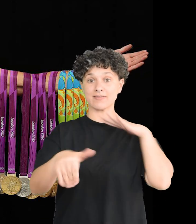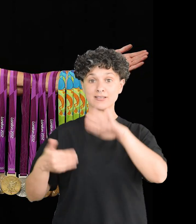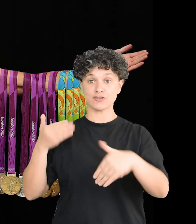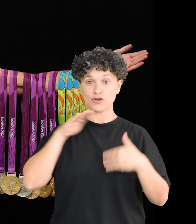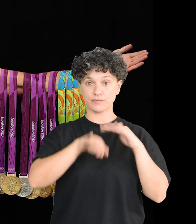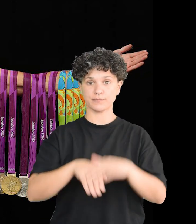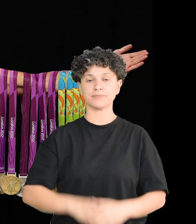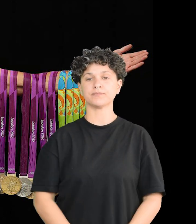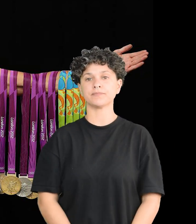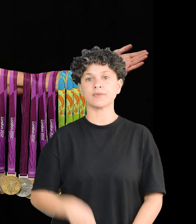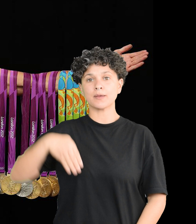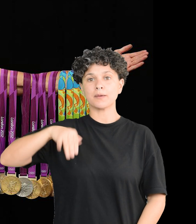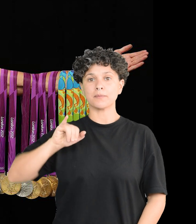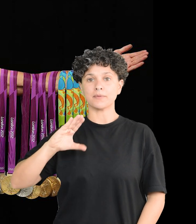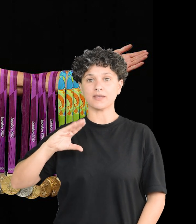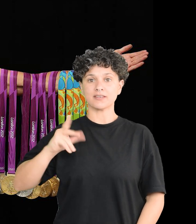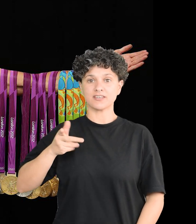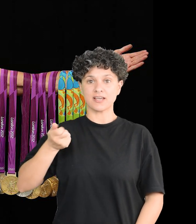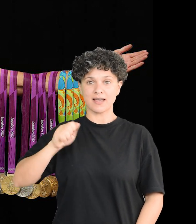natación Michael